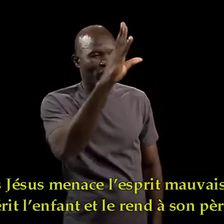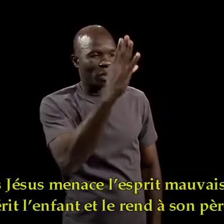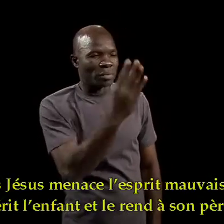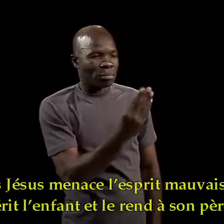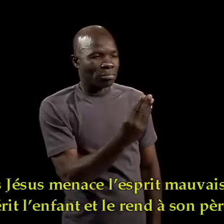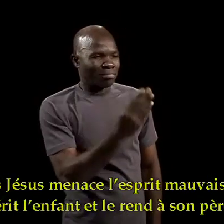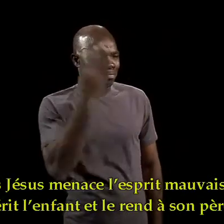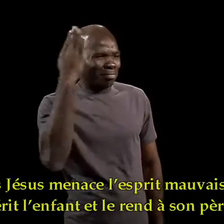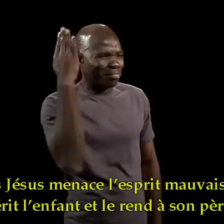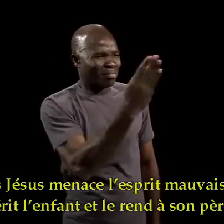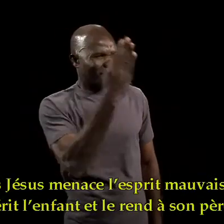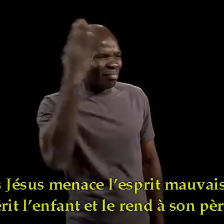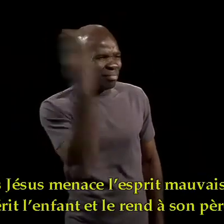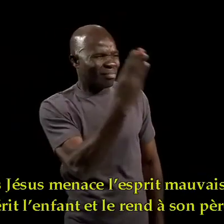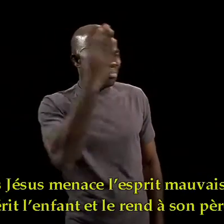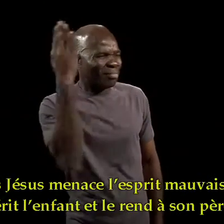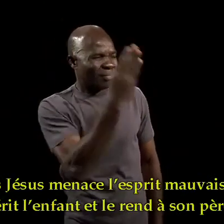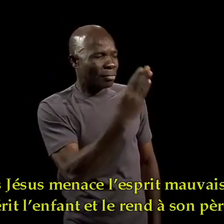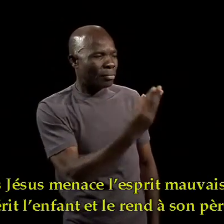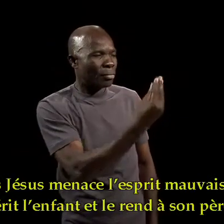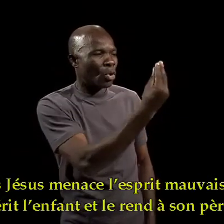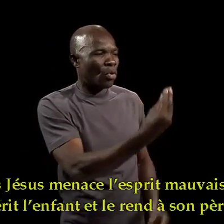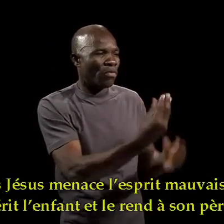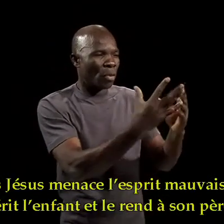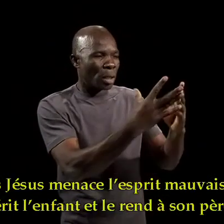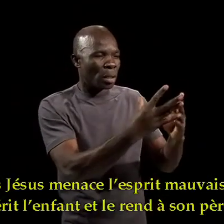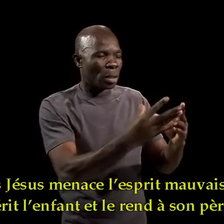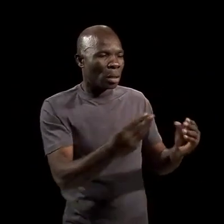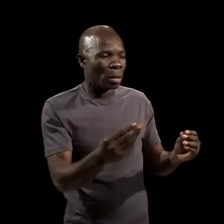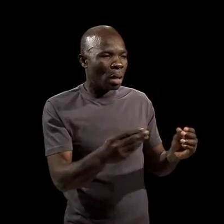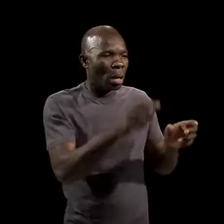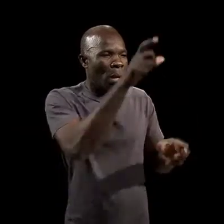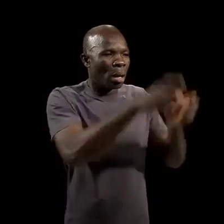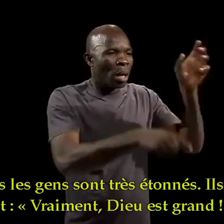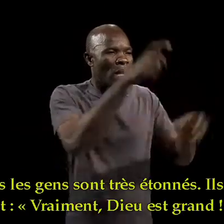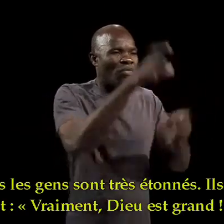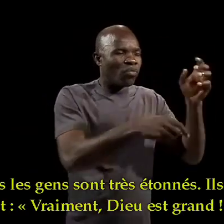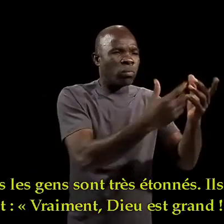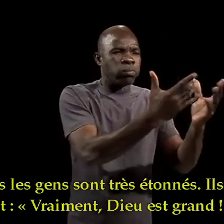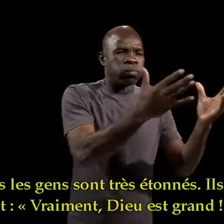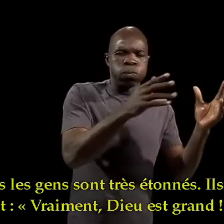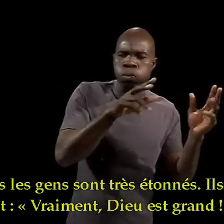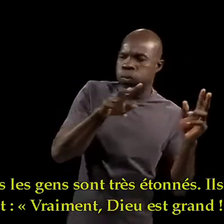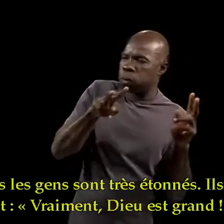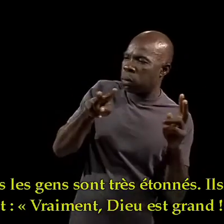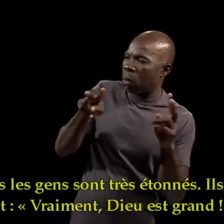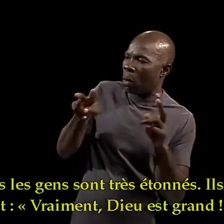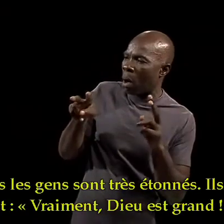Mais Jésus menace l'esprit mauvais, il guérit l'enfant et le rend à son père. Tous les gens sont très étonnés, ils